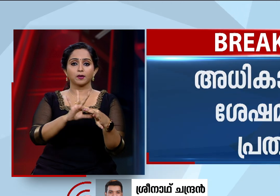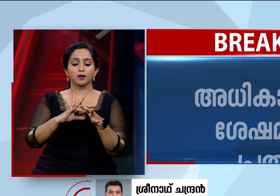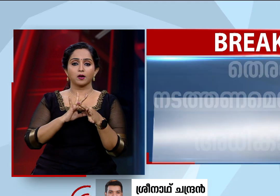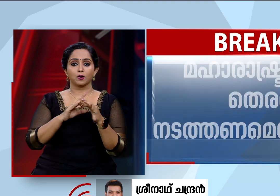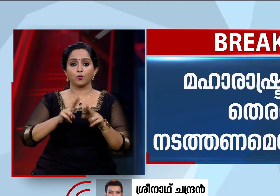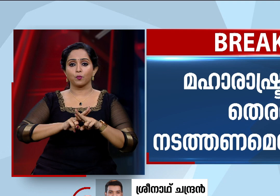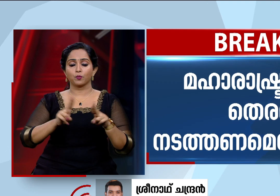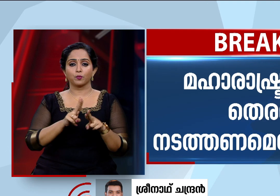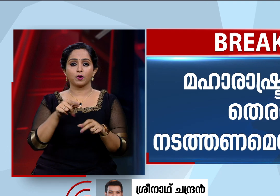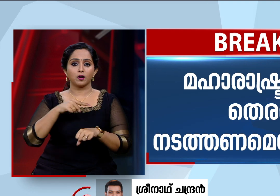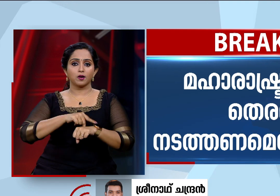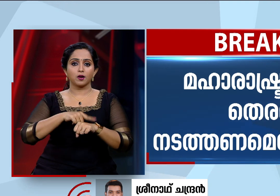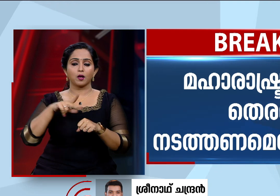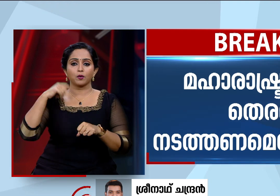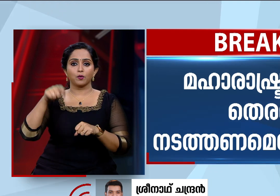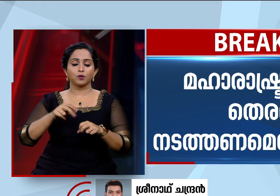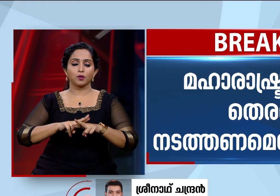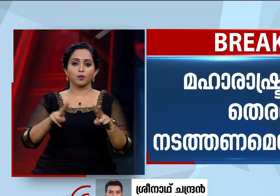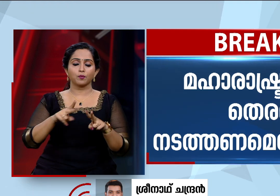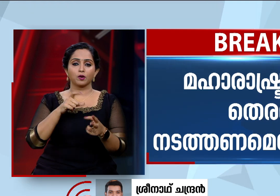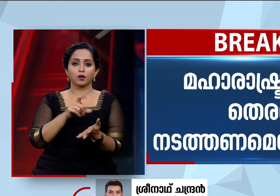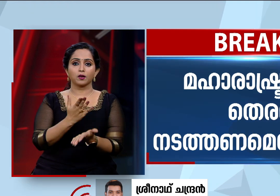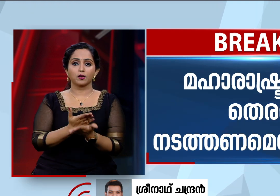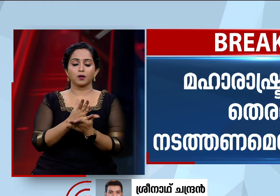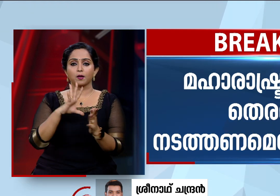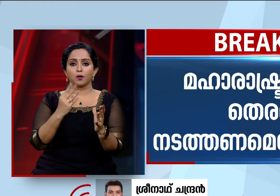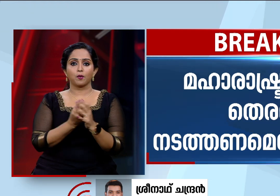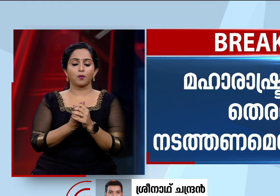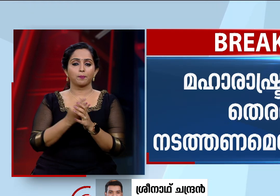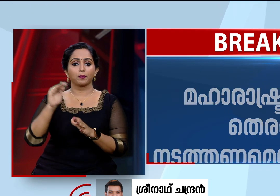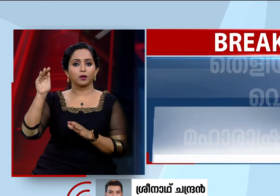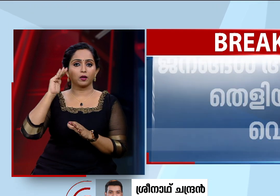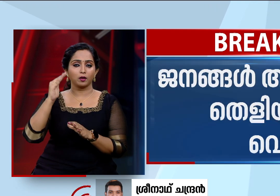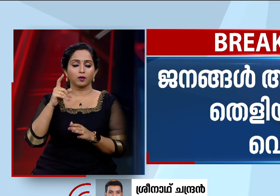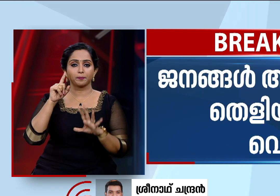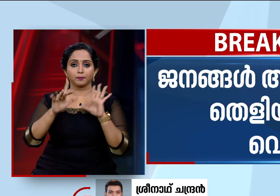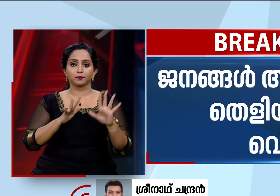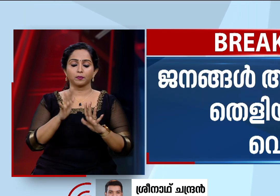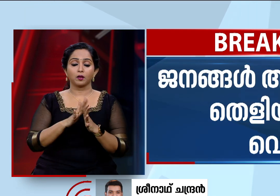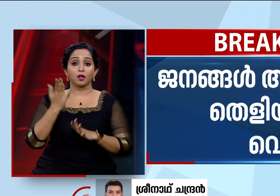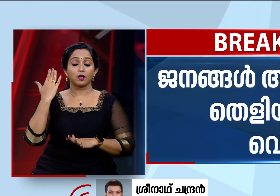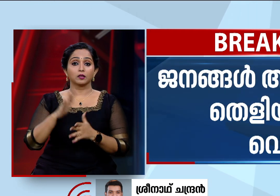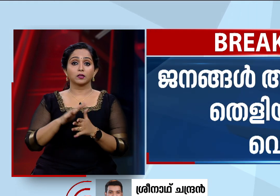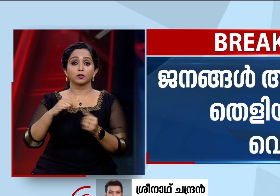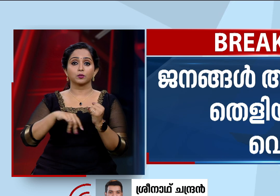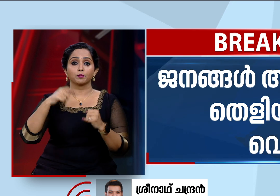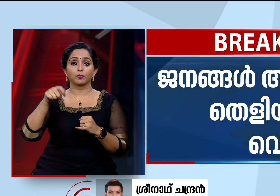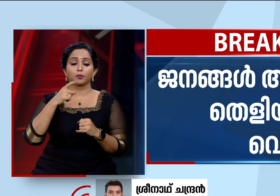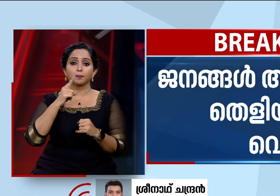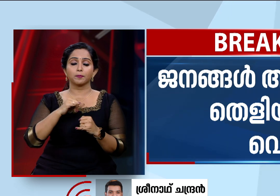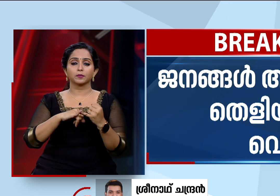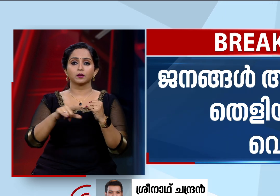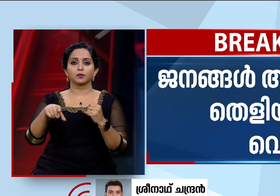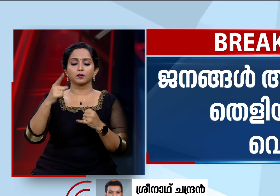സമയത്ത് കോടതിയിൽ സമീപിച്ച എല്ലാ കേസുകളിലും ഒരുമിച്ച് അന്ന് വാദം കേൾക്കുകയാണ്. അന്ന് സുപ്രീം കോടതി പറയാൻ പോകുന്നത് ശിവസേനയുടെ ഭാവി